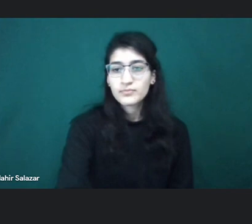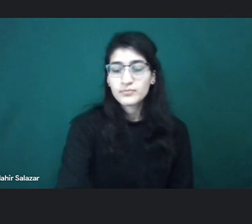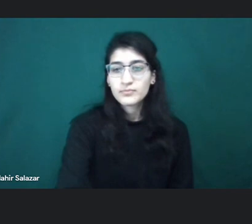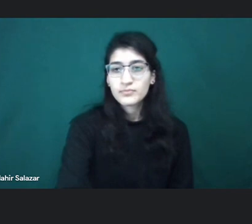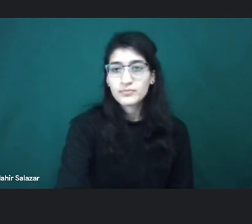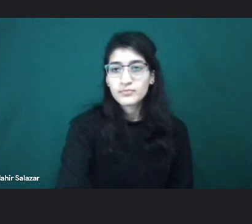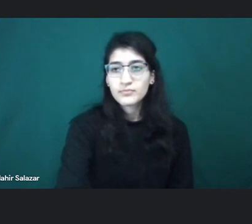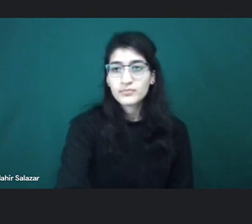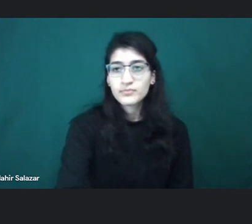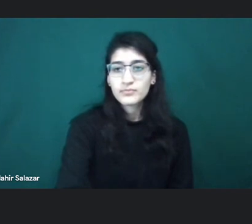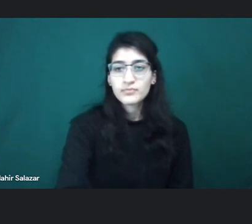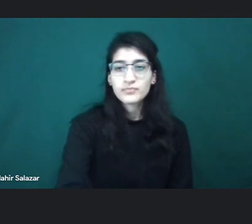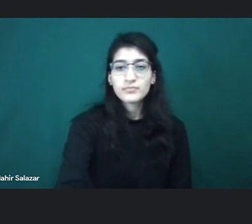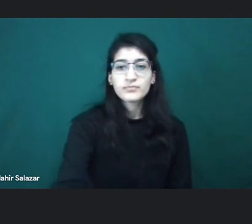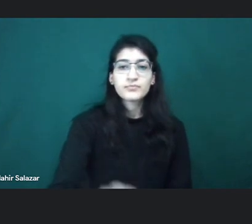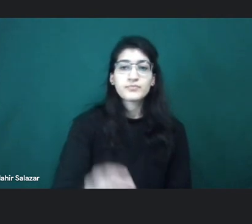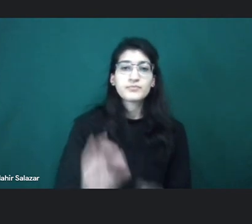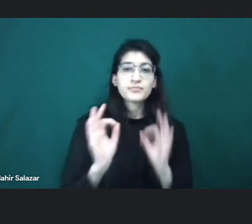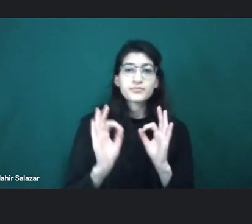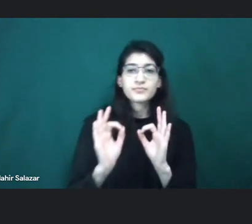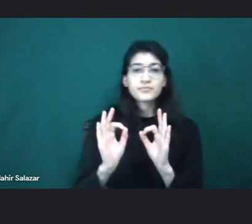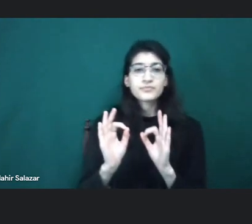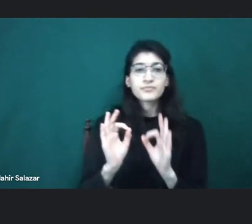Bien. To